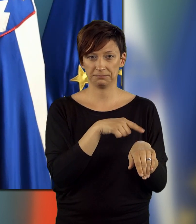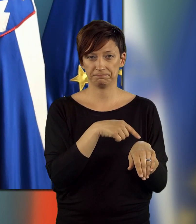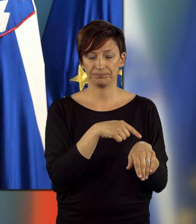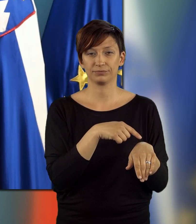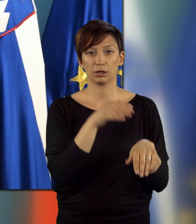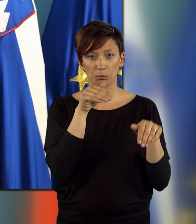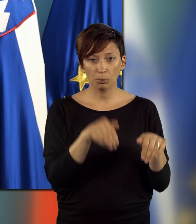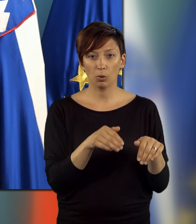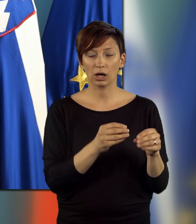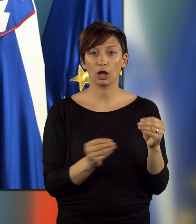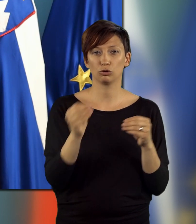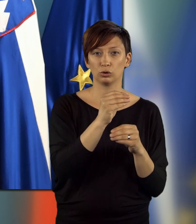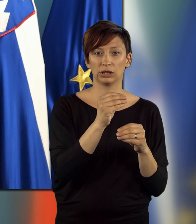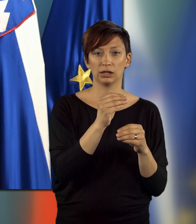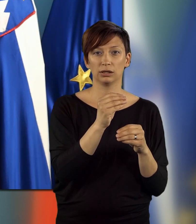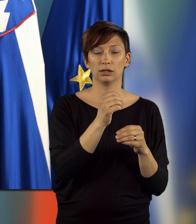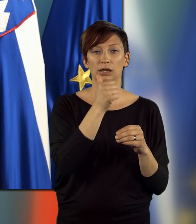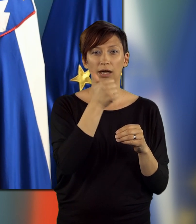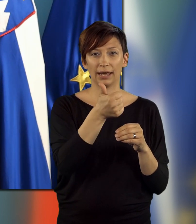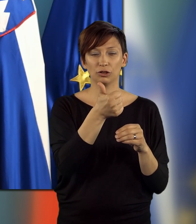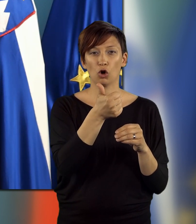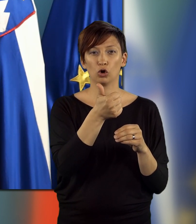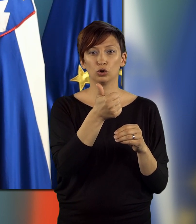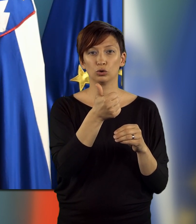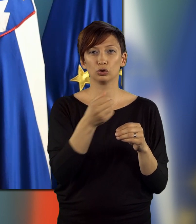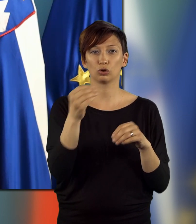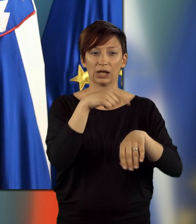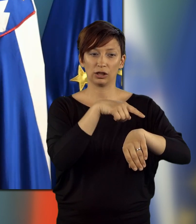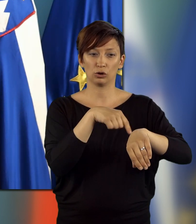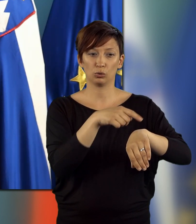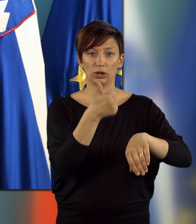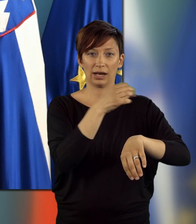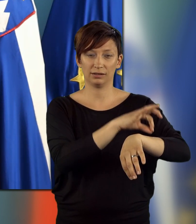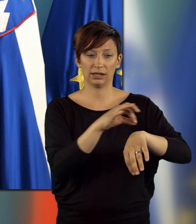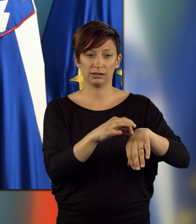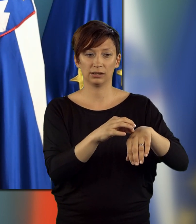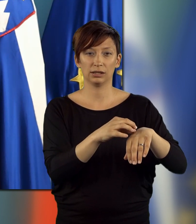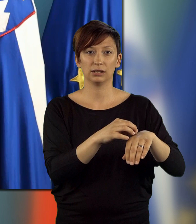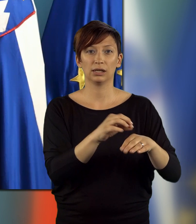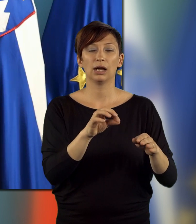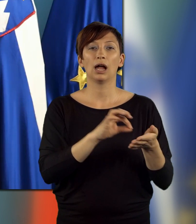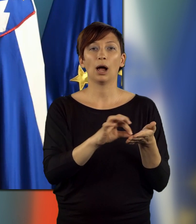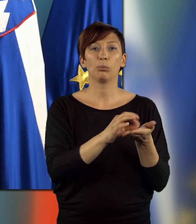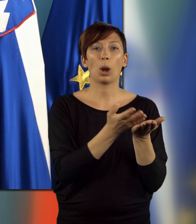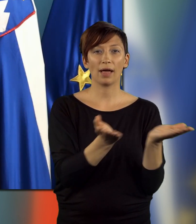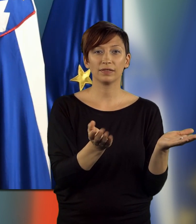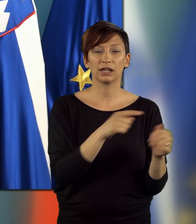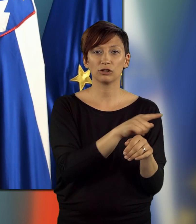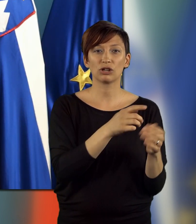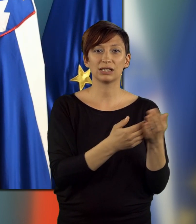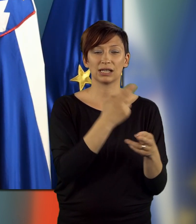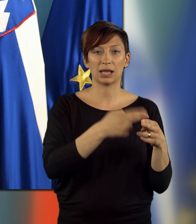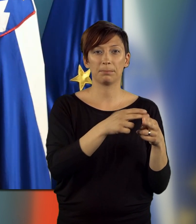bo moralo dodati najmanj 1 dodatno uro na teden ambulantnega časa za